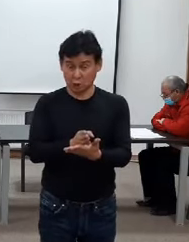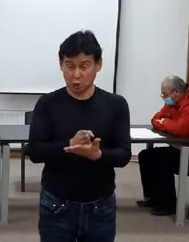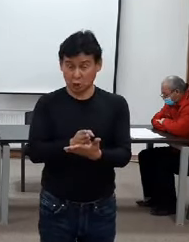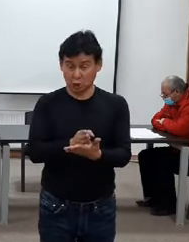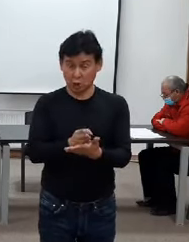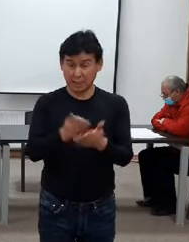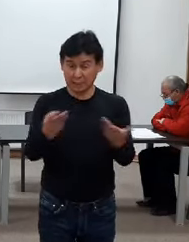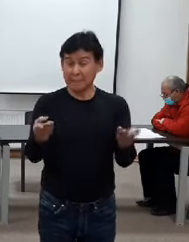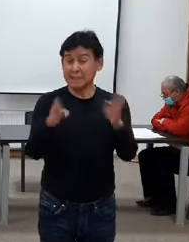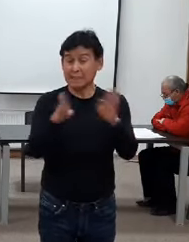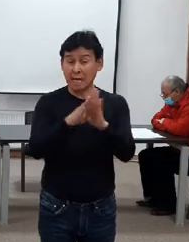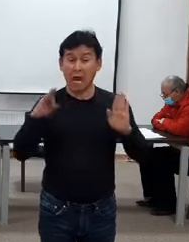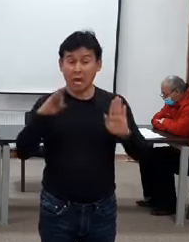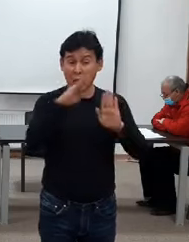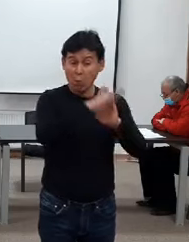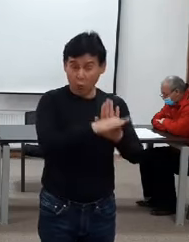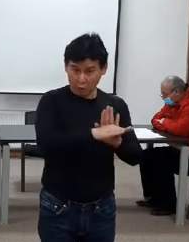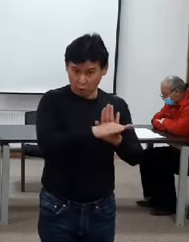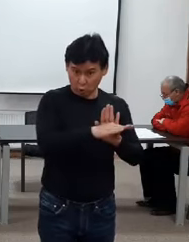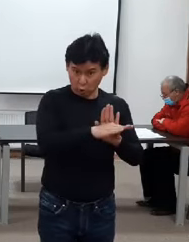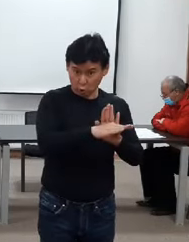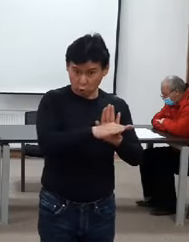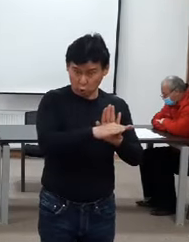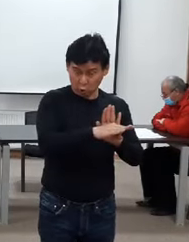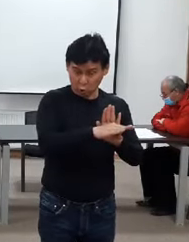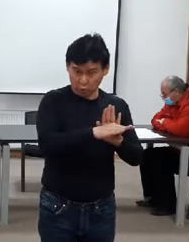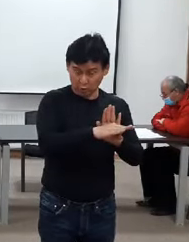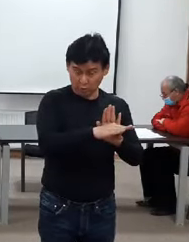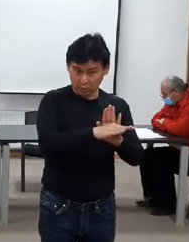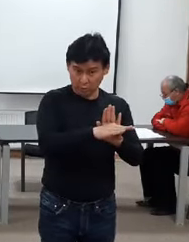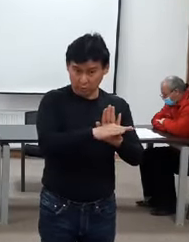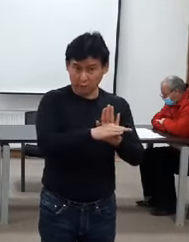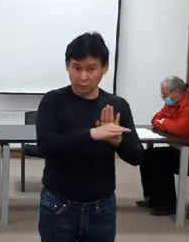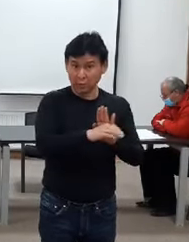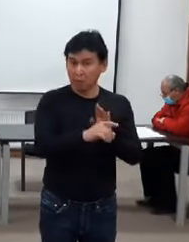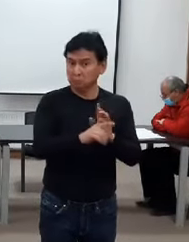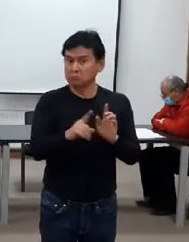real de cerrar el aeropuerto, que es lo que pide parte de la comunidad,